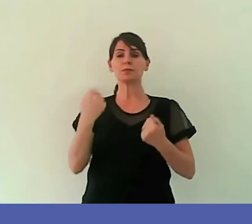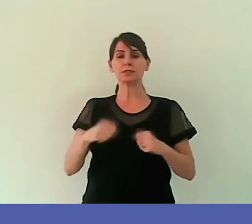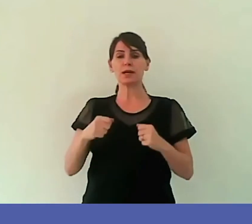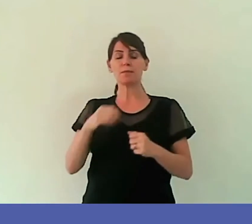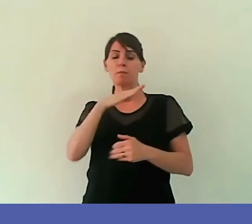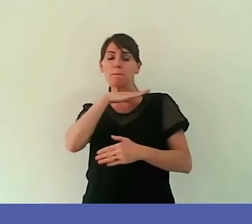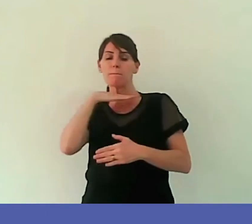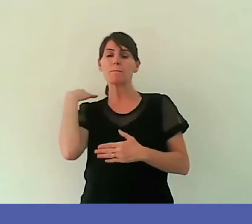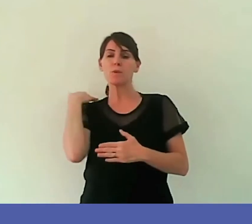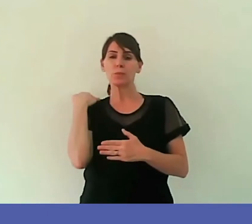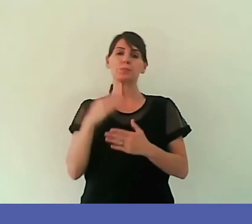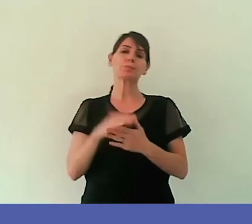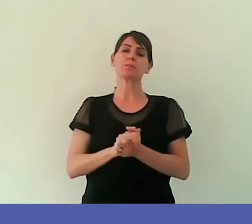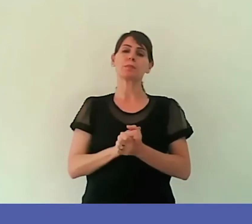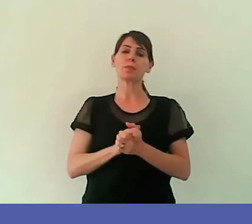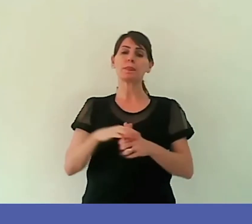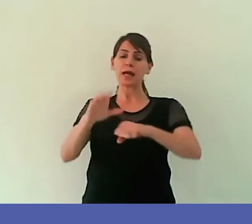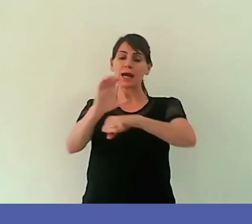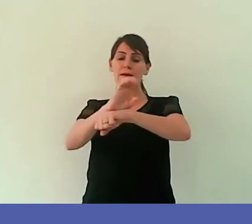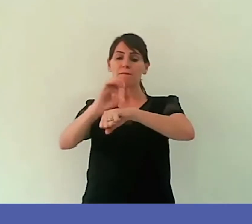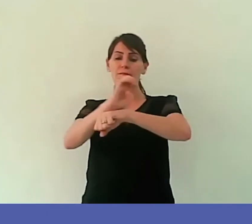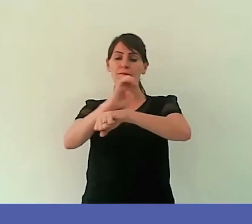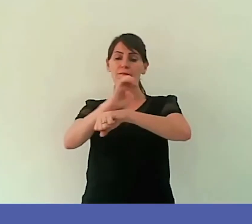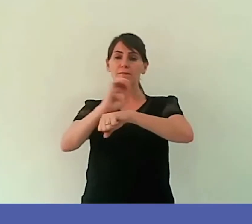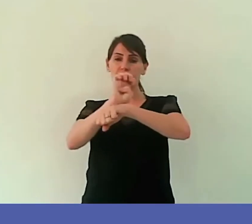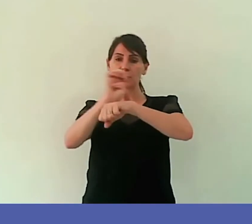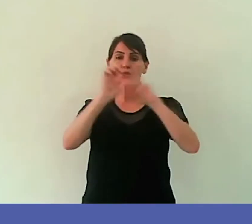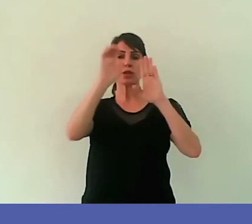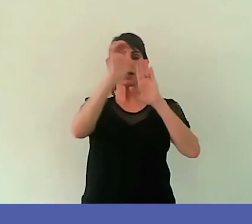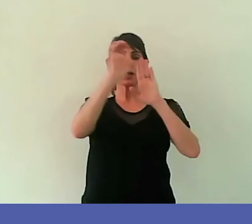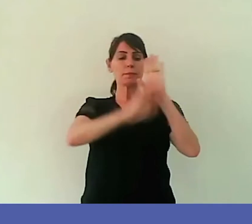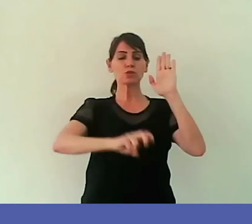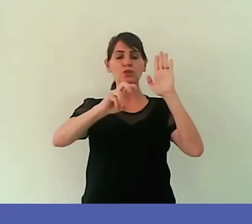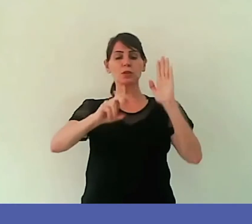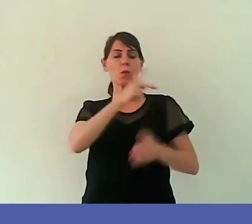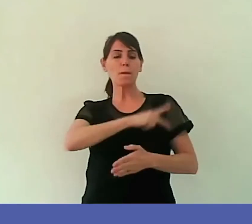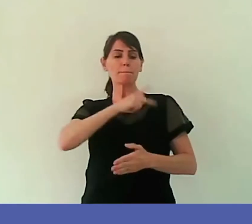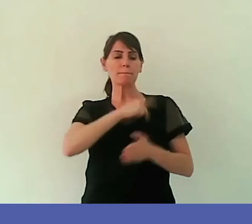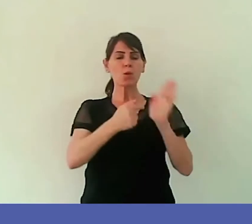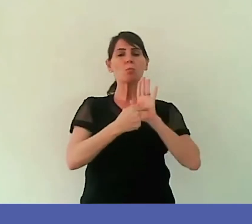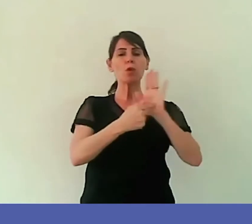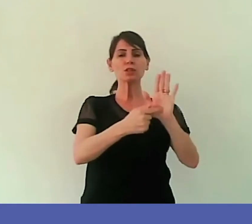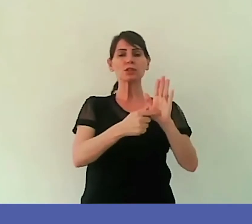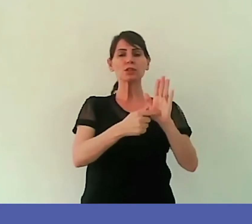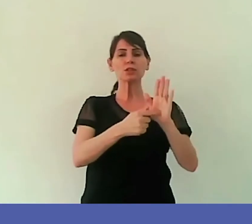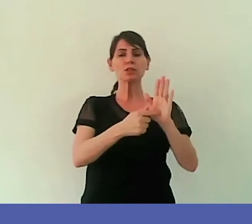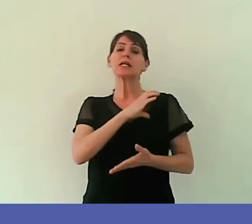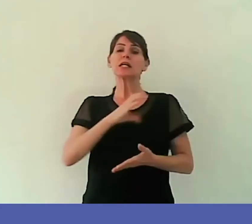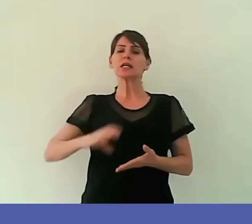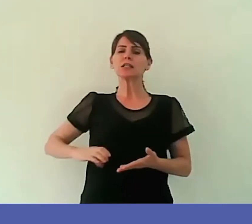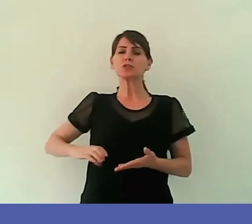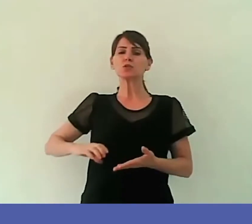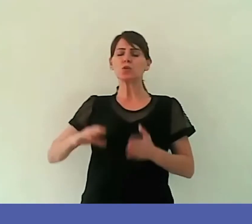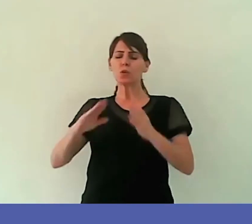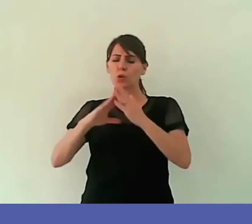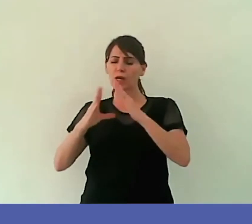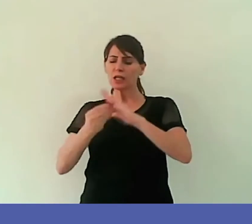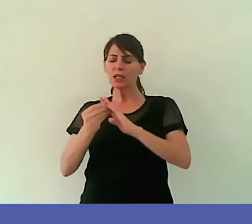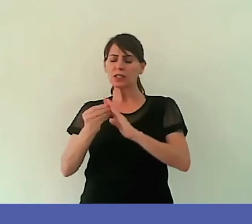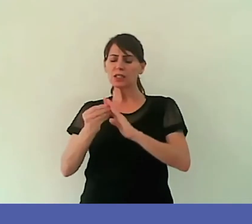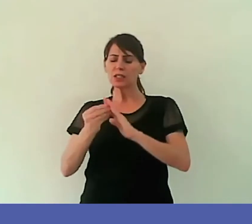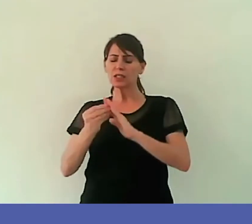que em Efésios 5, Paulo disse, né, que Cristo amou a igreja, a si mesmo